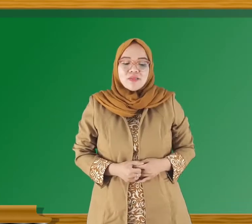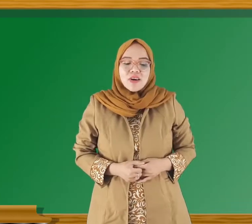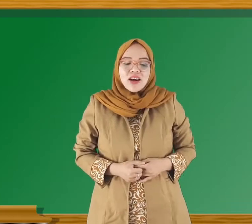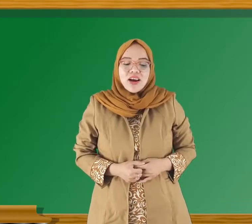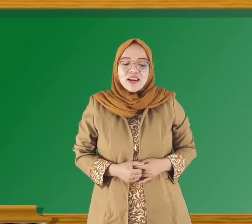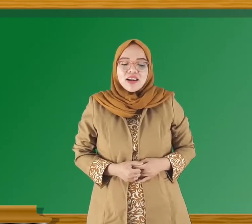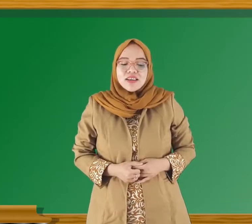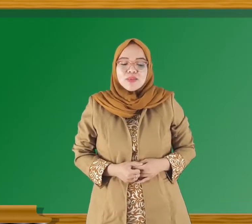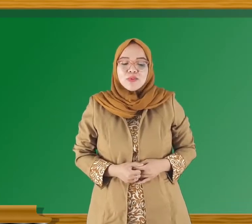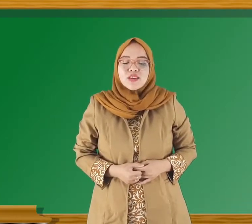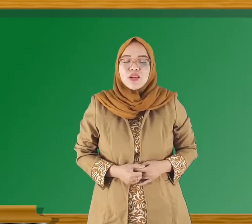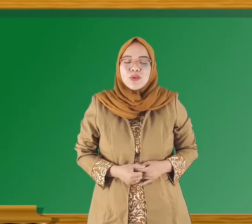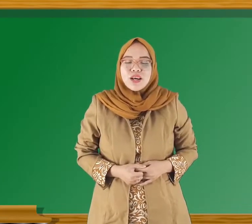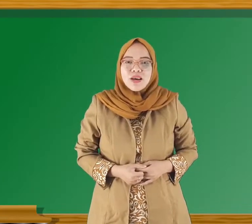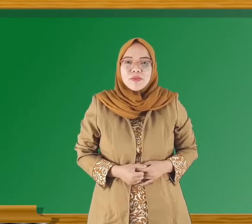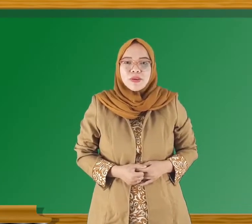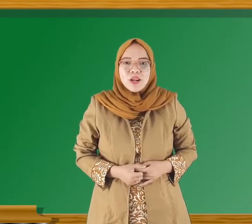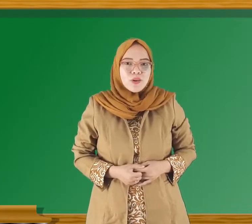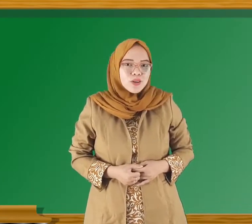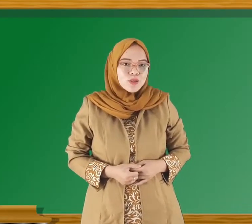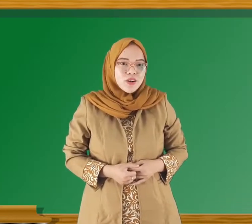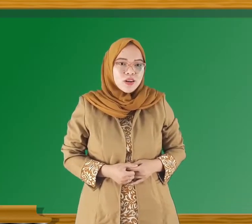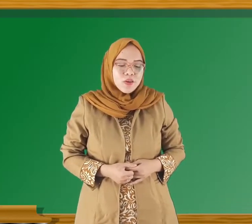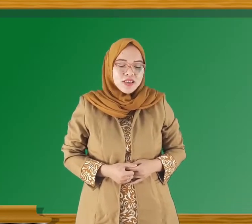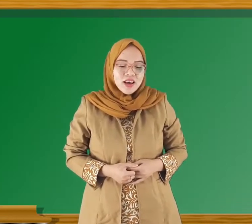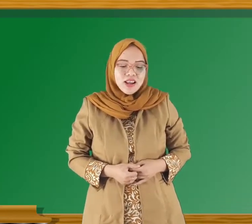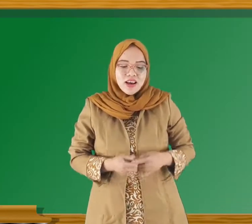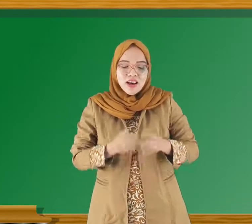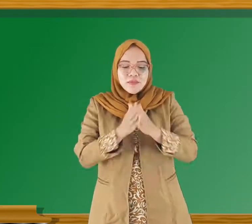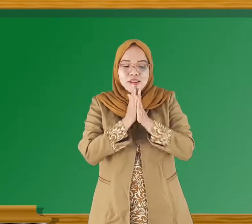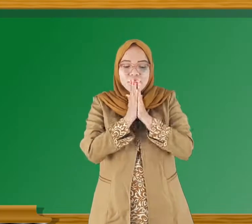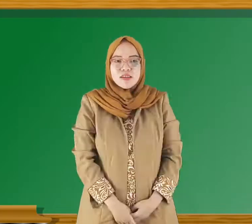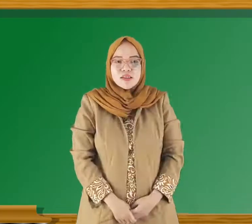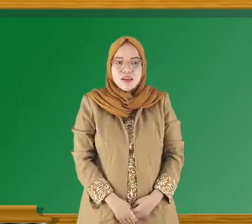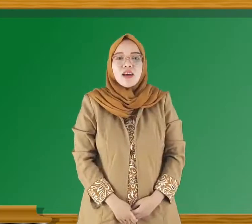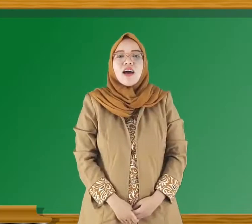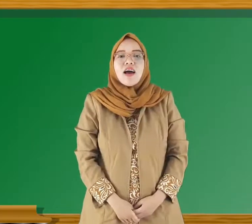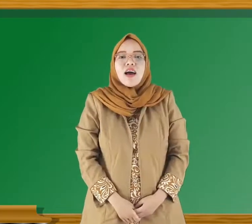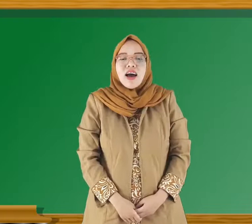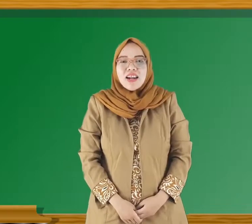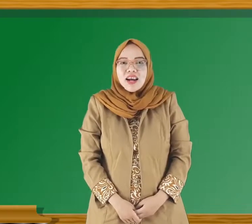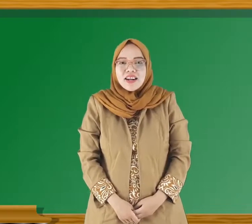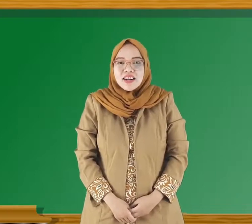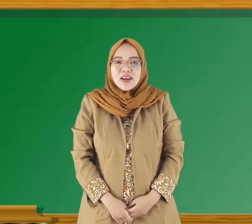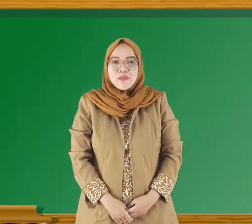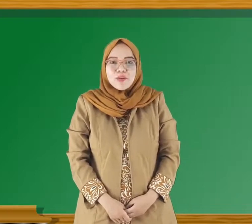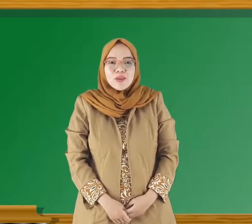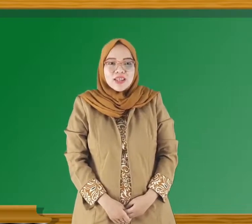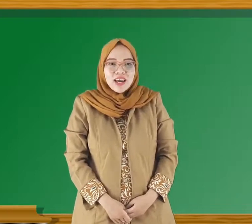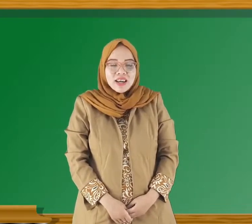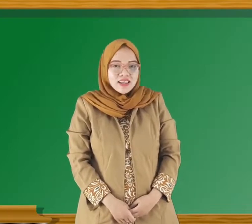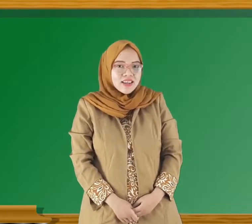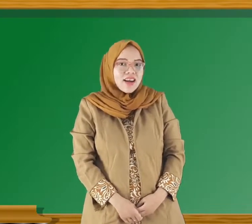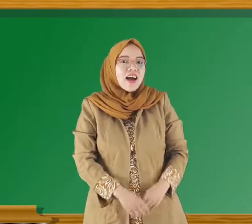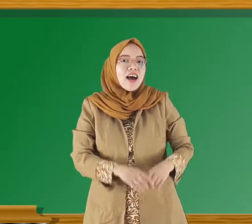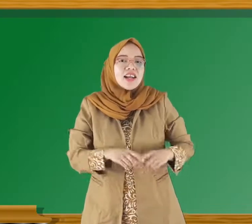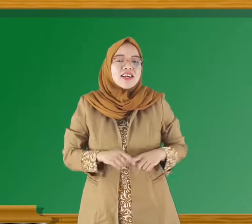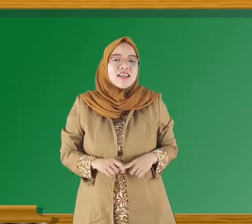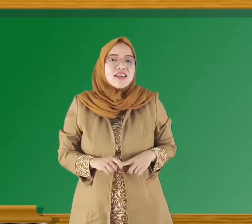Semoga anak-anak semua selalu dalam lindungan Allah Subhanahu wa taala. Amin ya rabbal alamin. Anak-anak yang guru sayangi, hari ini